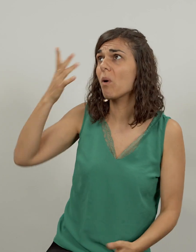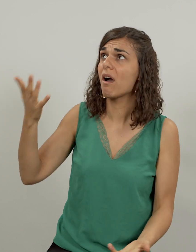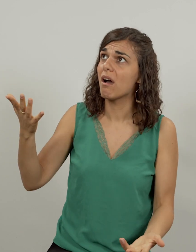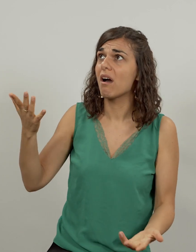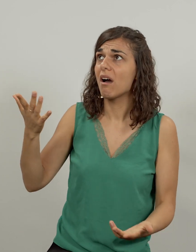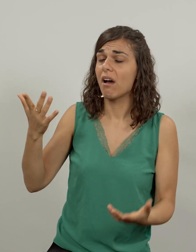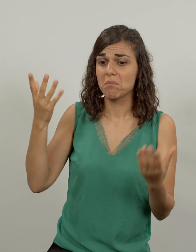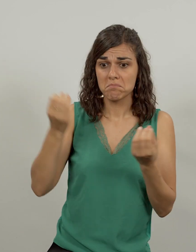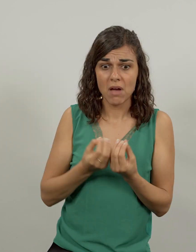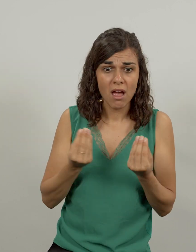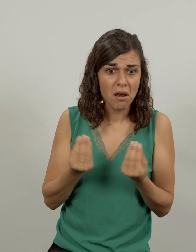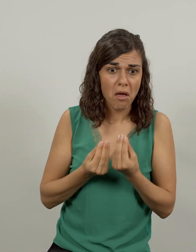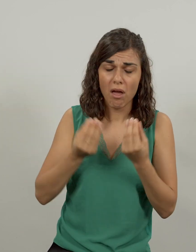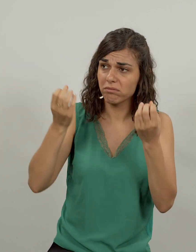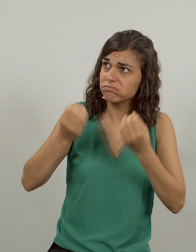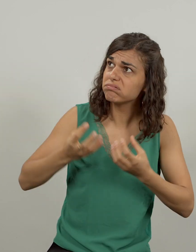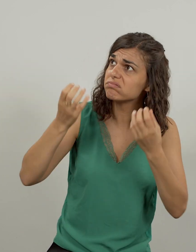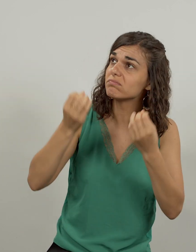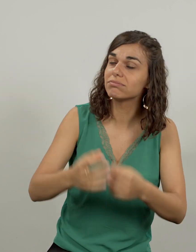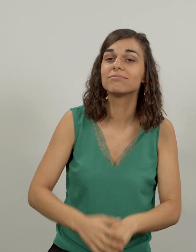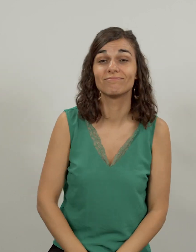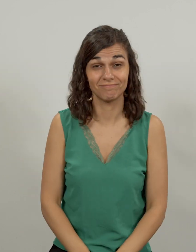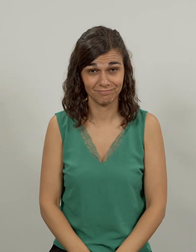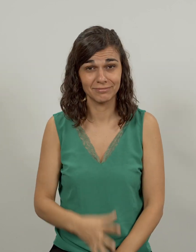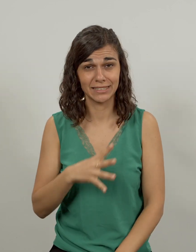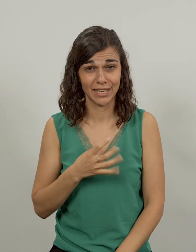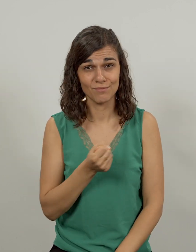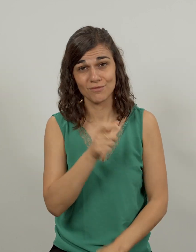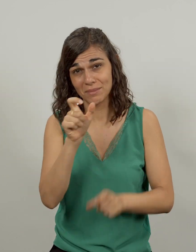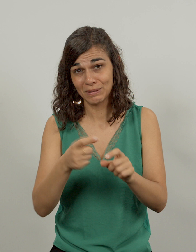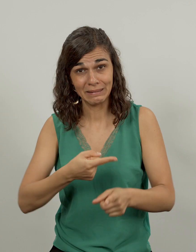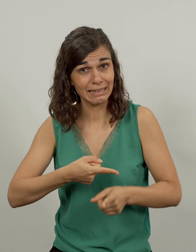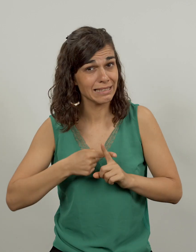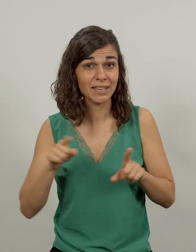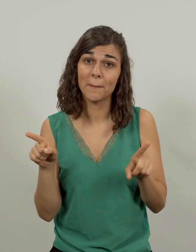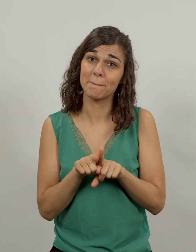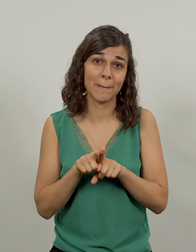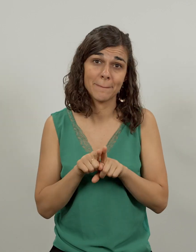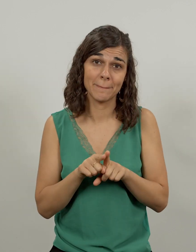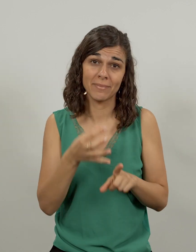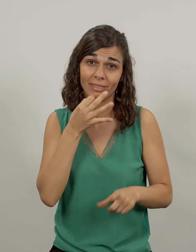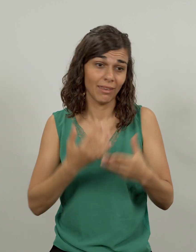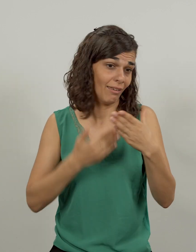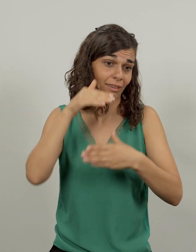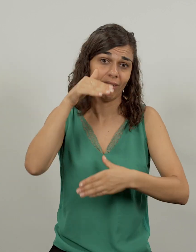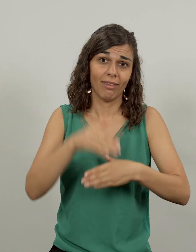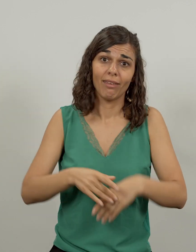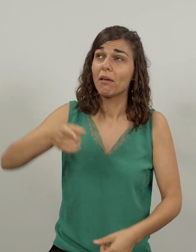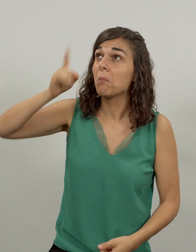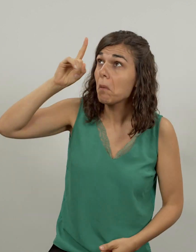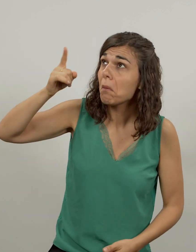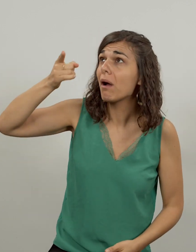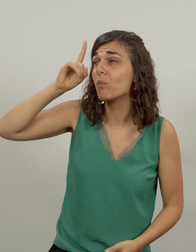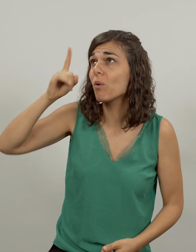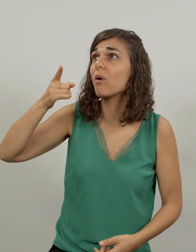malheurs sont tombés sur nous ?» Il y a des chrétiens comme ça qui passent leur temps à dire « Pourquoi ?